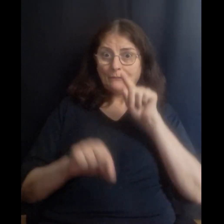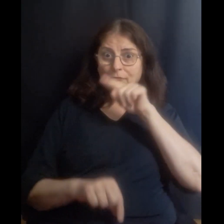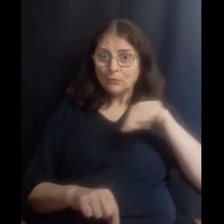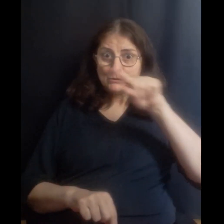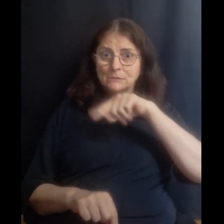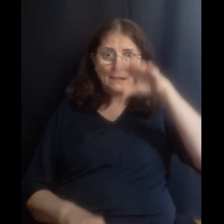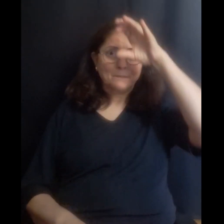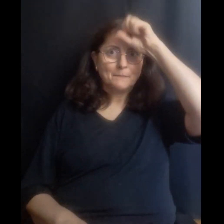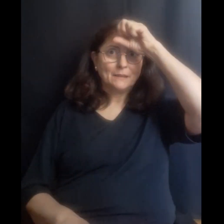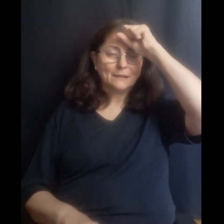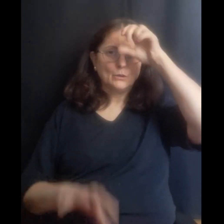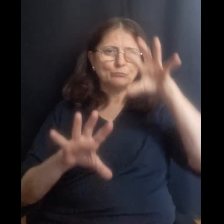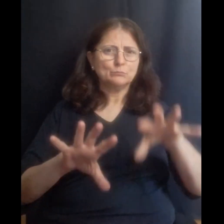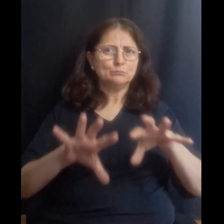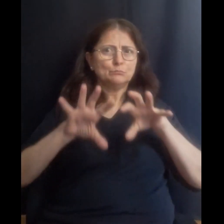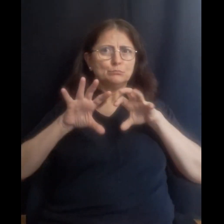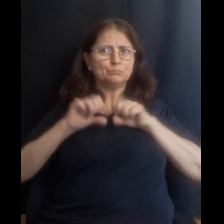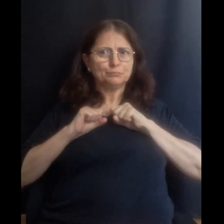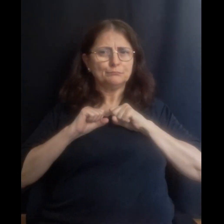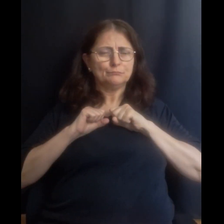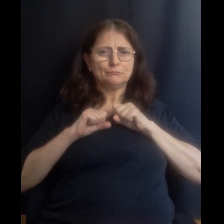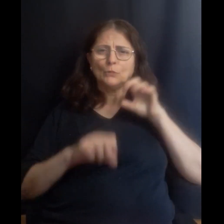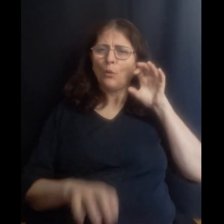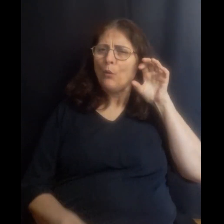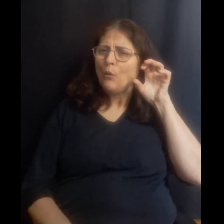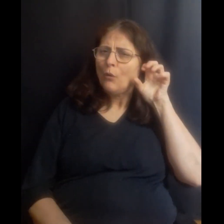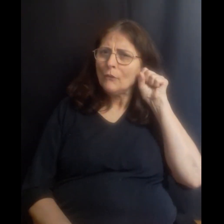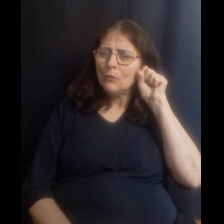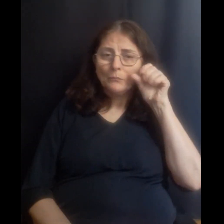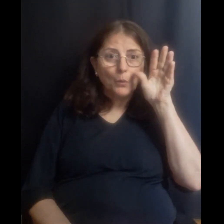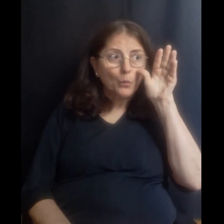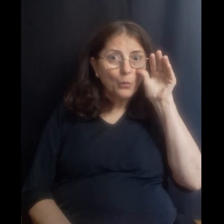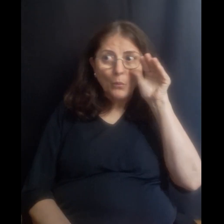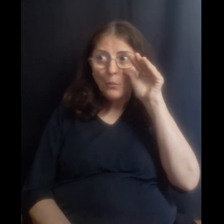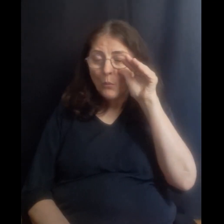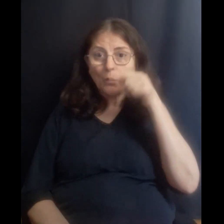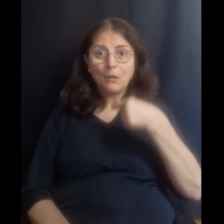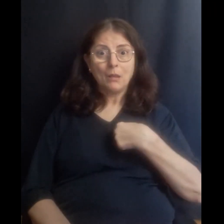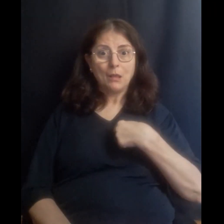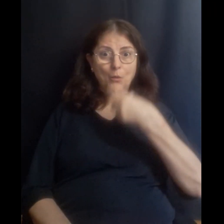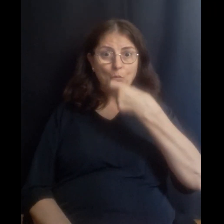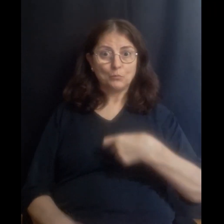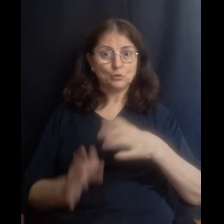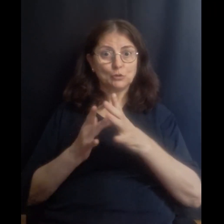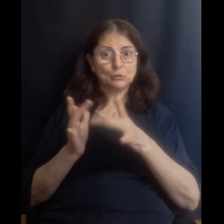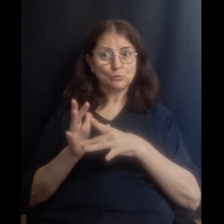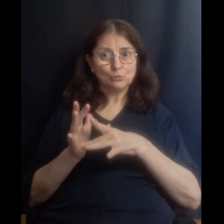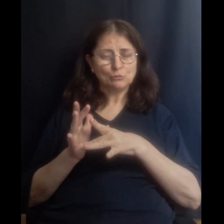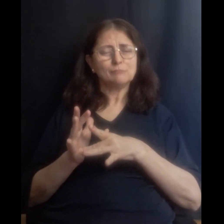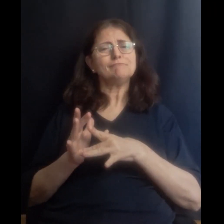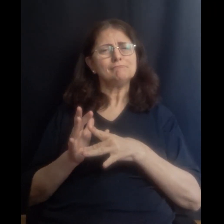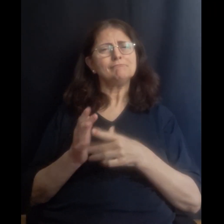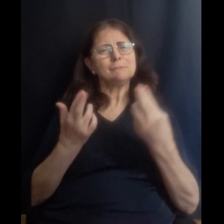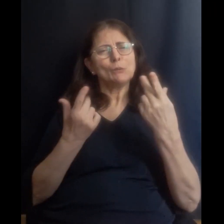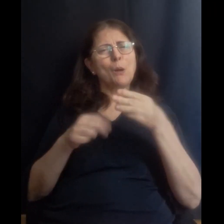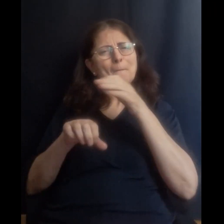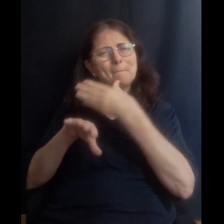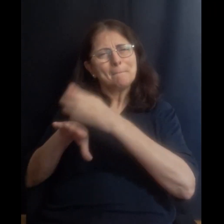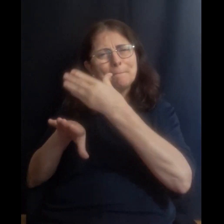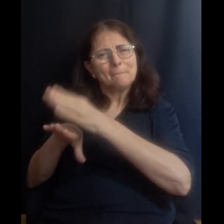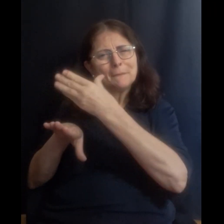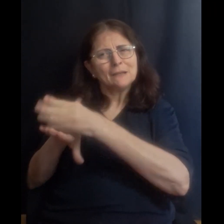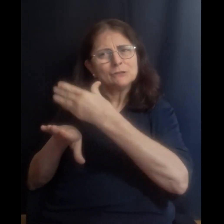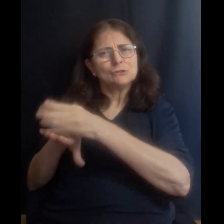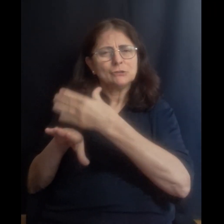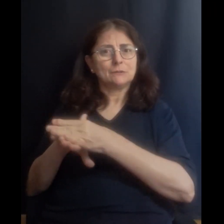que aprendestes e herdastes, o que ouvistes e observastes em mim, isso